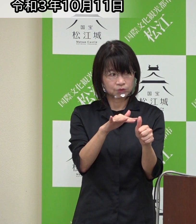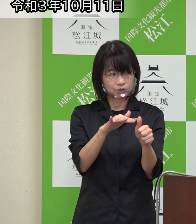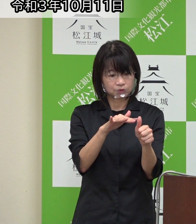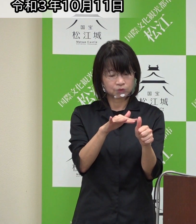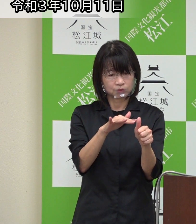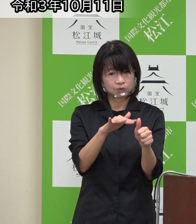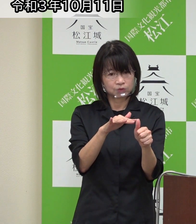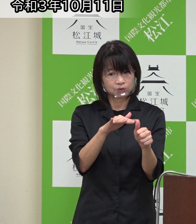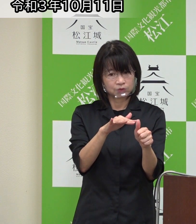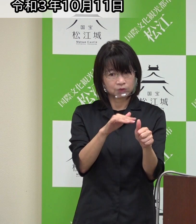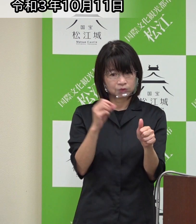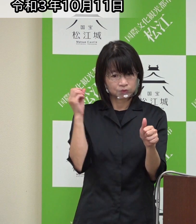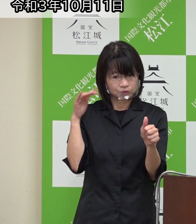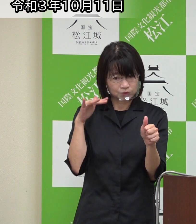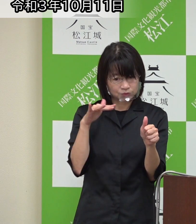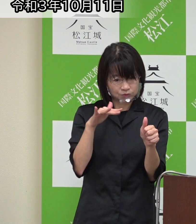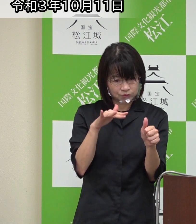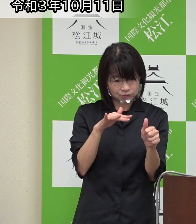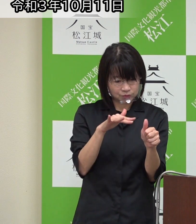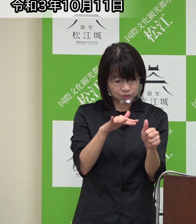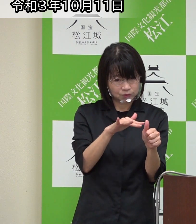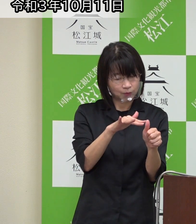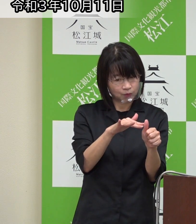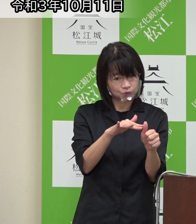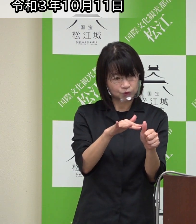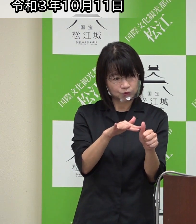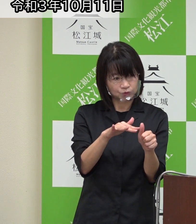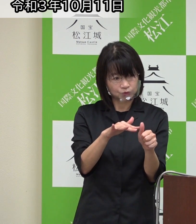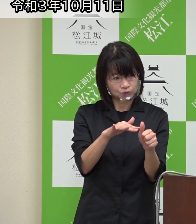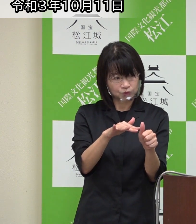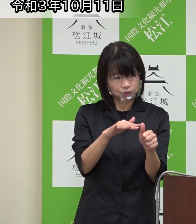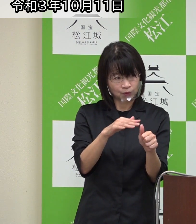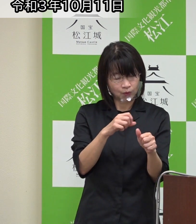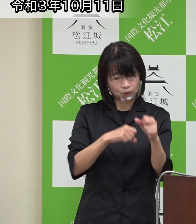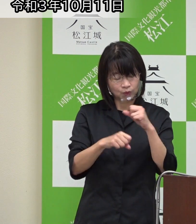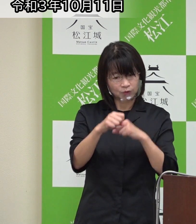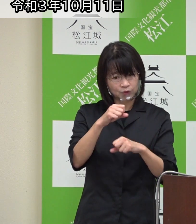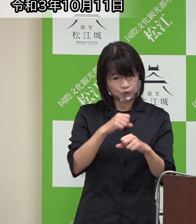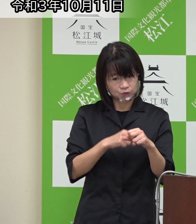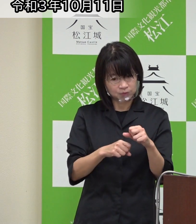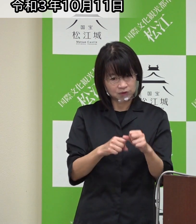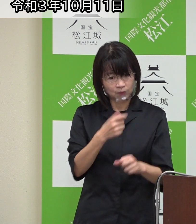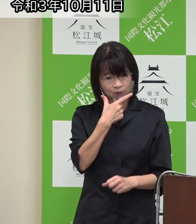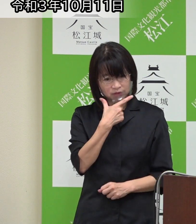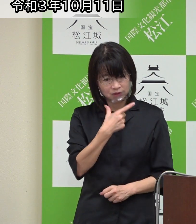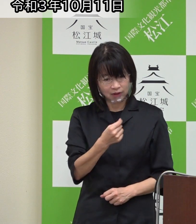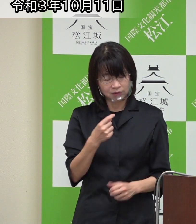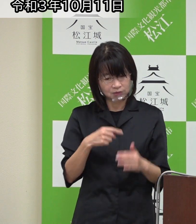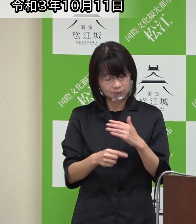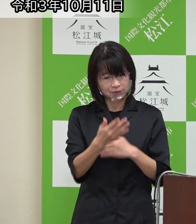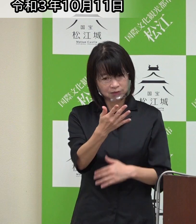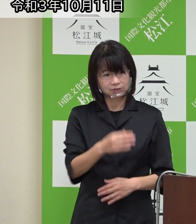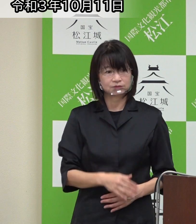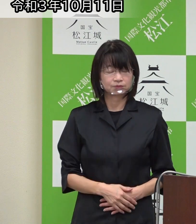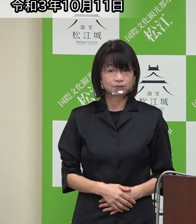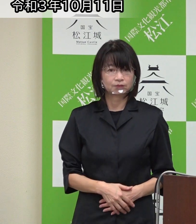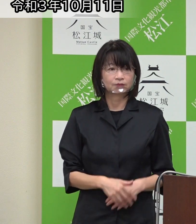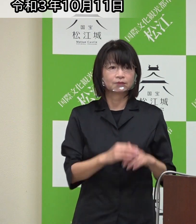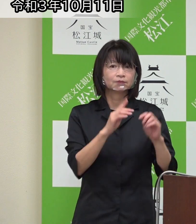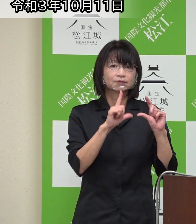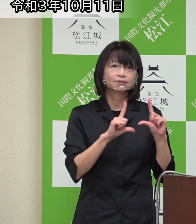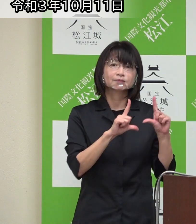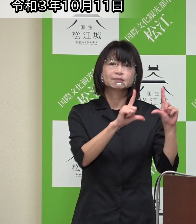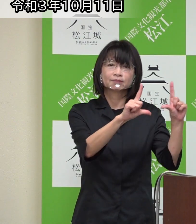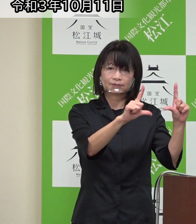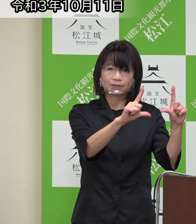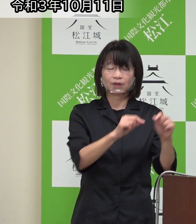えなどあったら、ちょっとお考えを聞きたいんですけど。 わかりました、ありがとうございます。ですね、これ先ほど申し上げた通り、情報